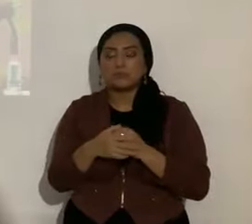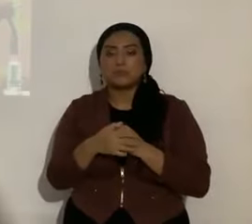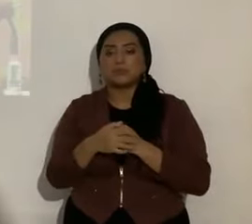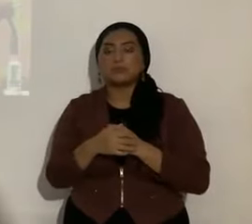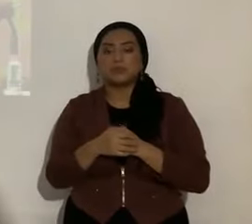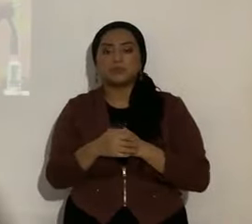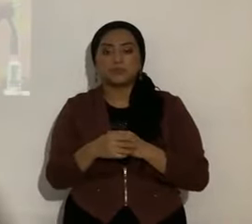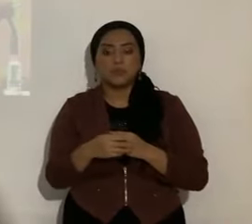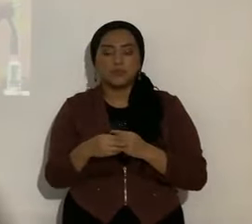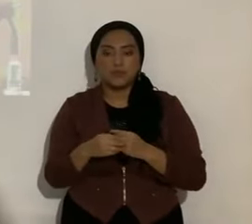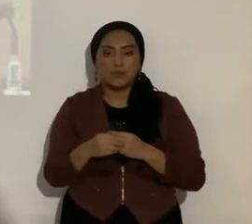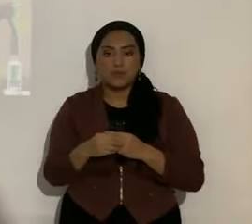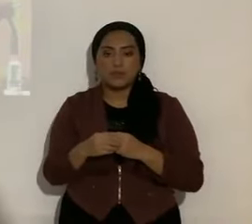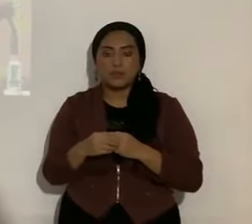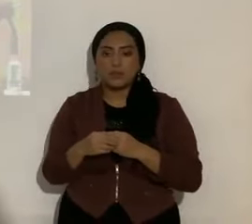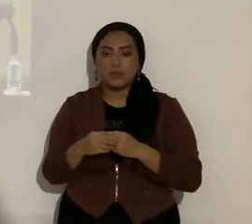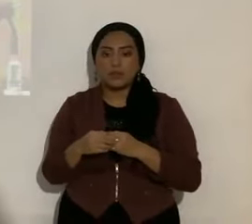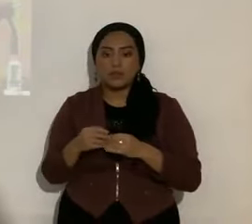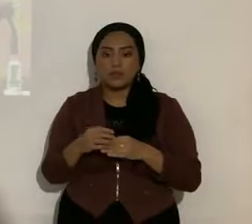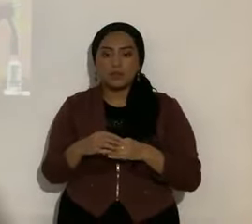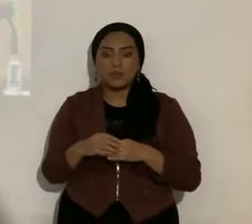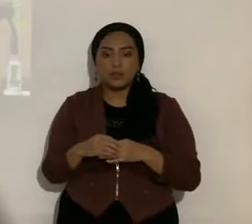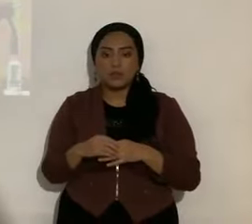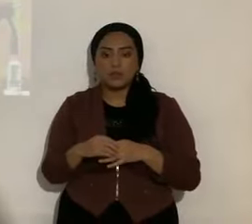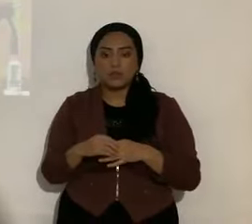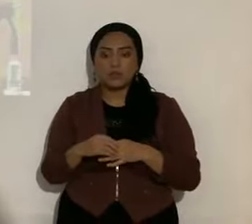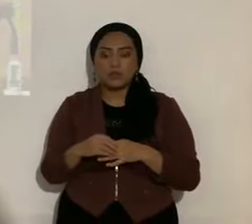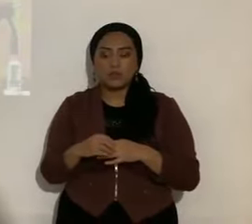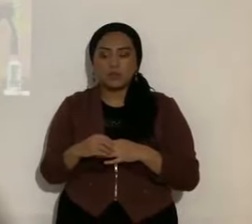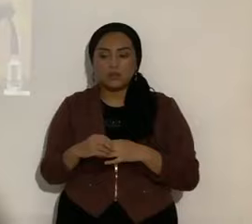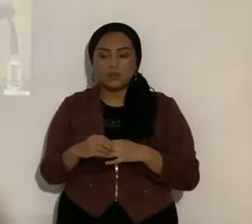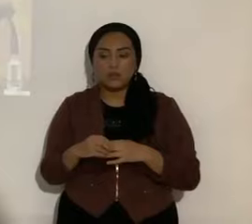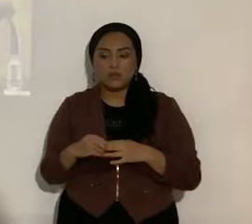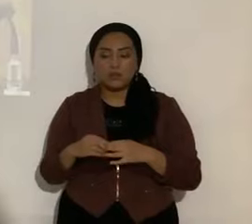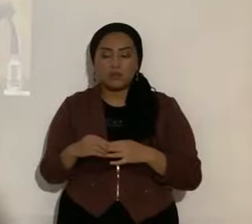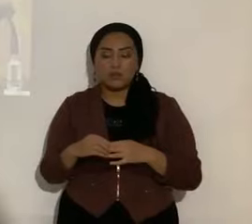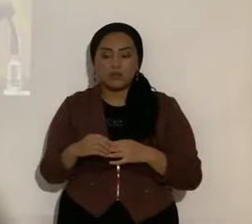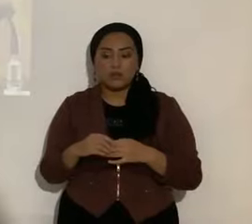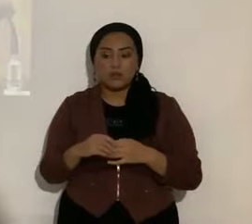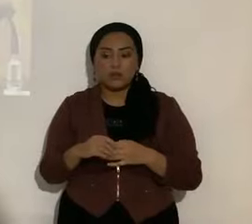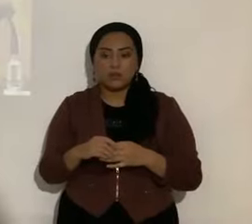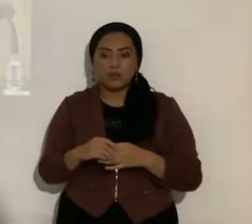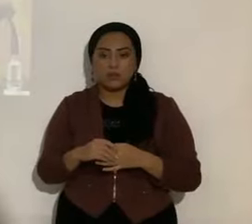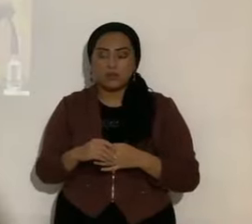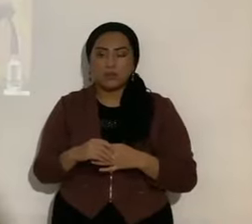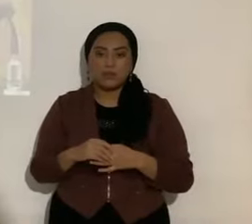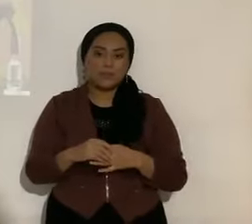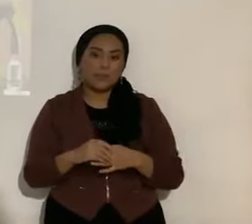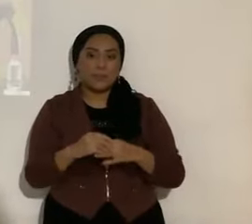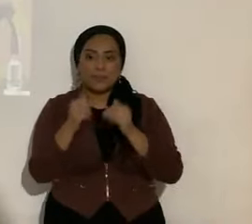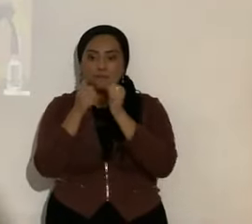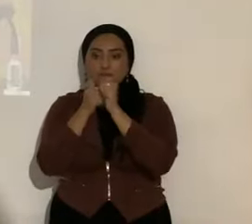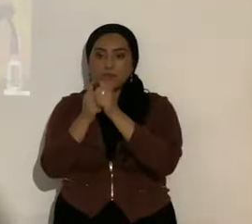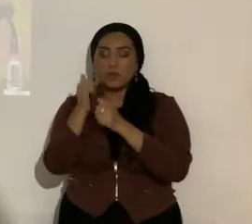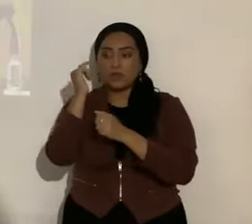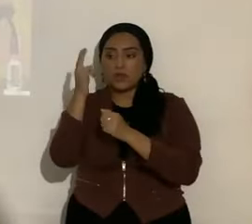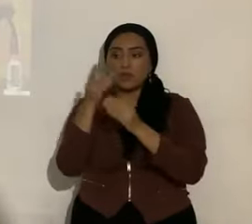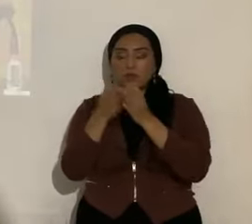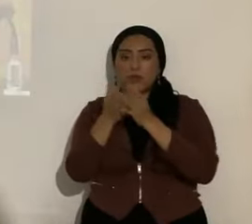Eliseo, vuelvo a repetir, había renunciado a todo por seguir a Yahweh por medio de Elías, el